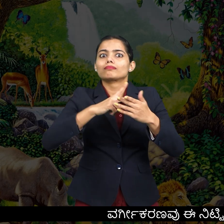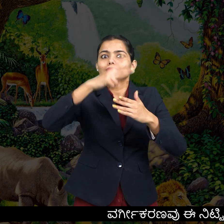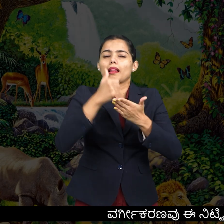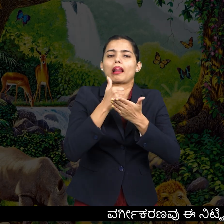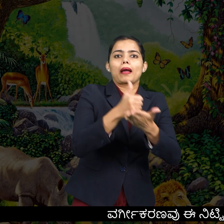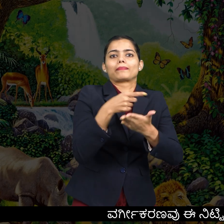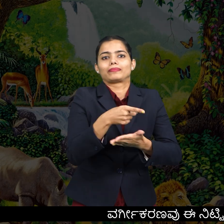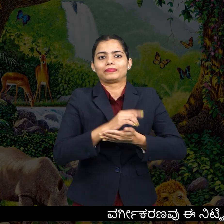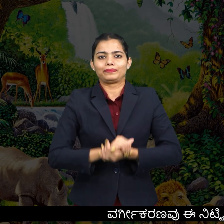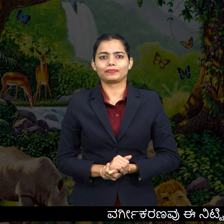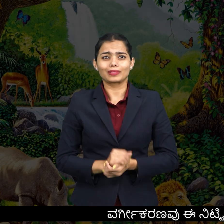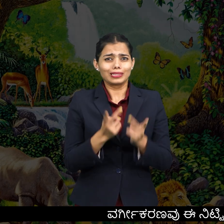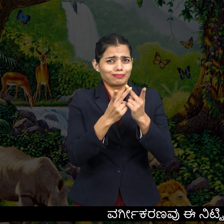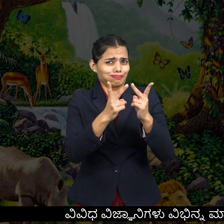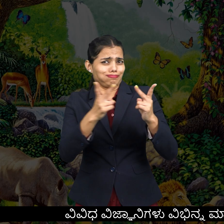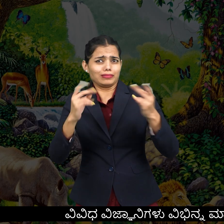ಮಾಡುತ್ತದೆ.